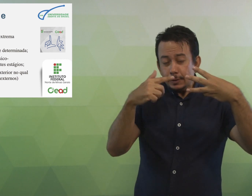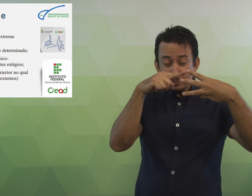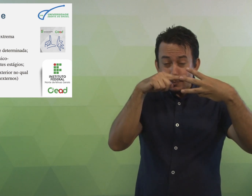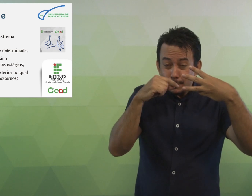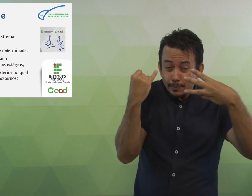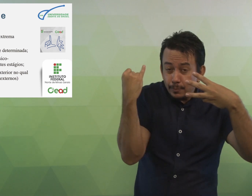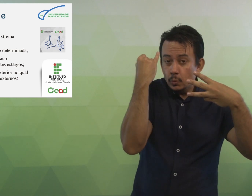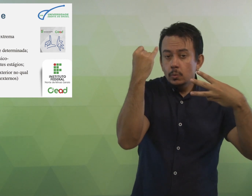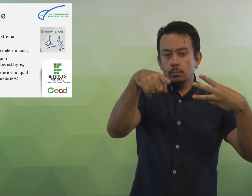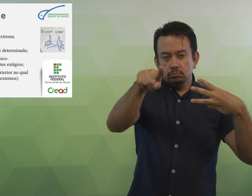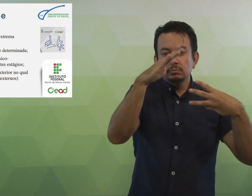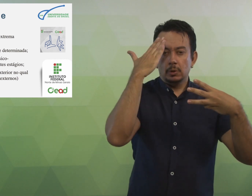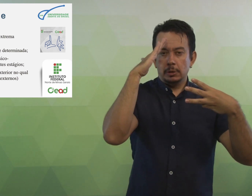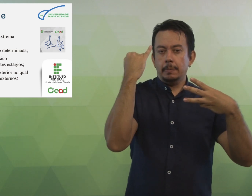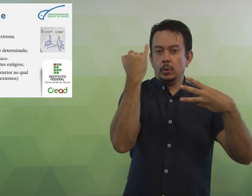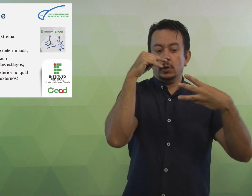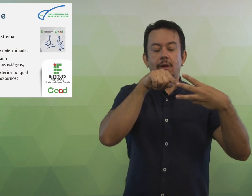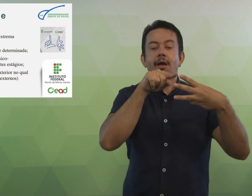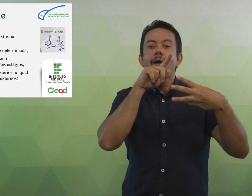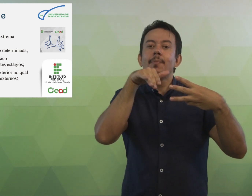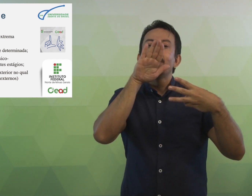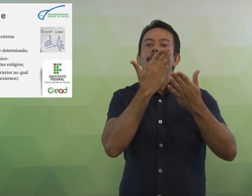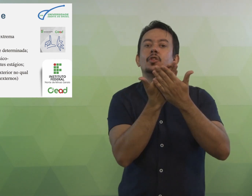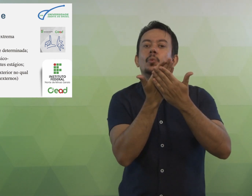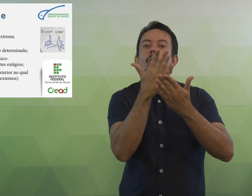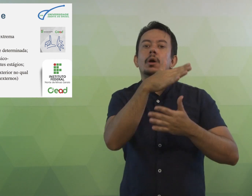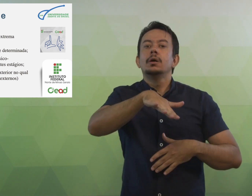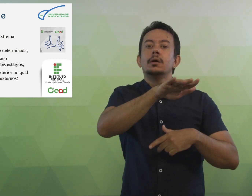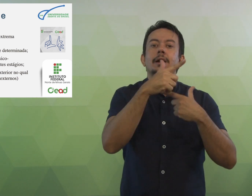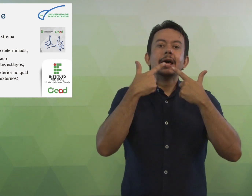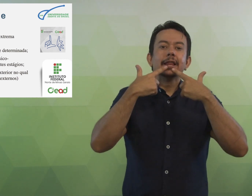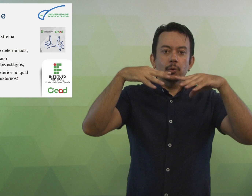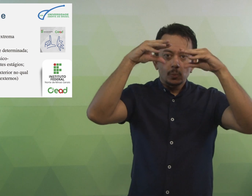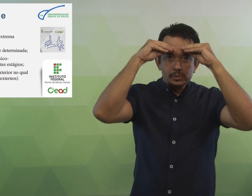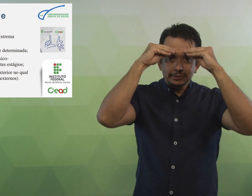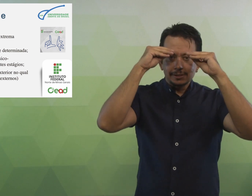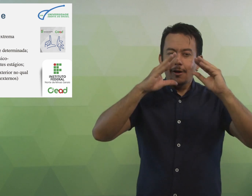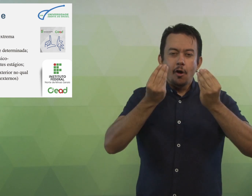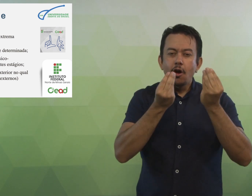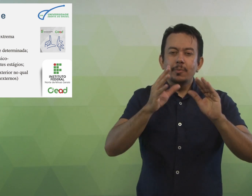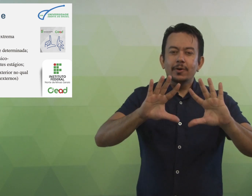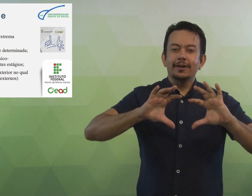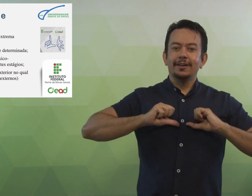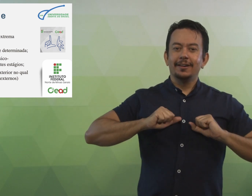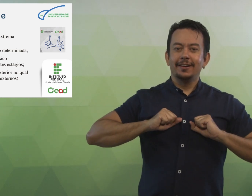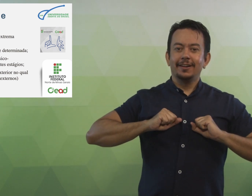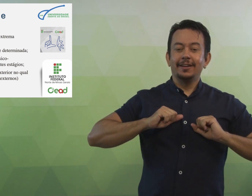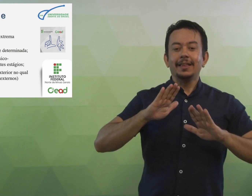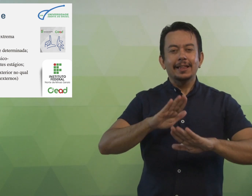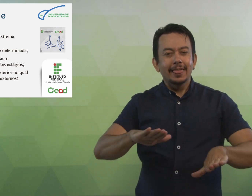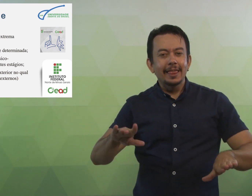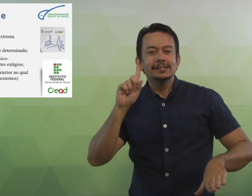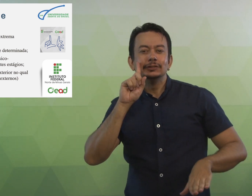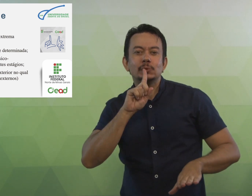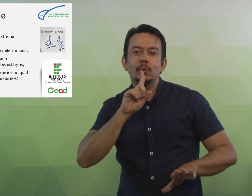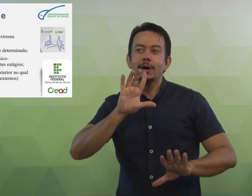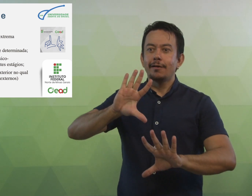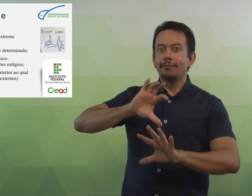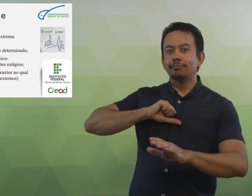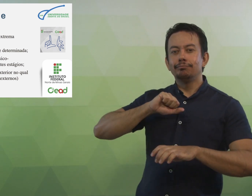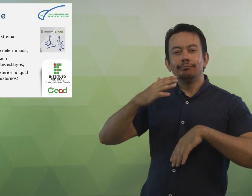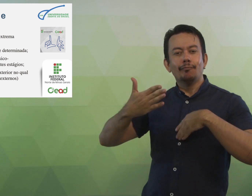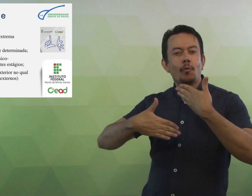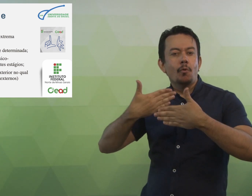agora de 3 situações, de 3 relações entre a linguagem e o pensamento, de como que essa